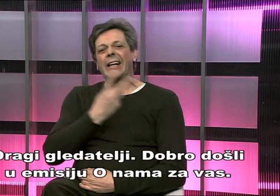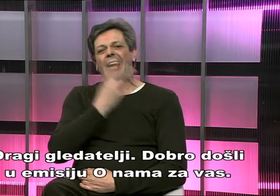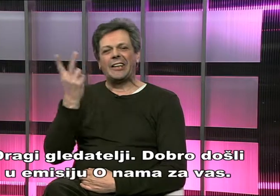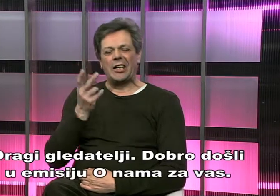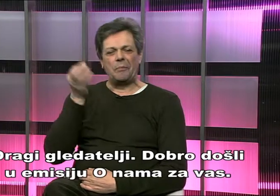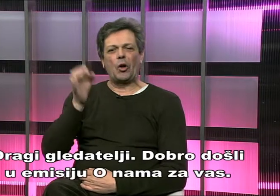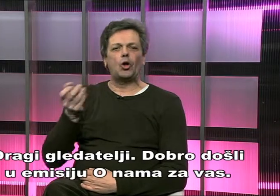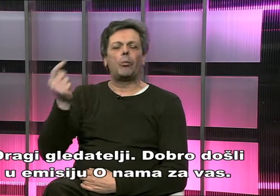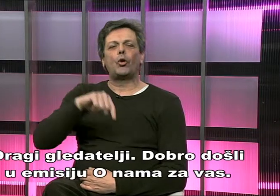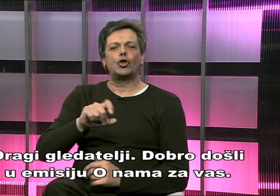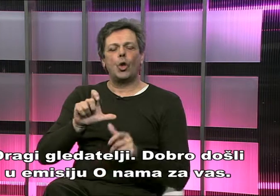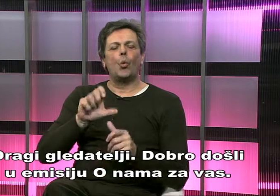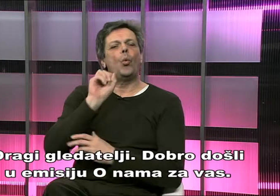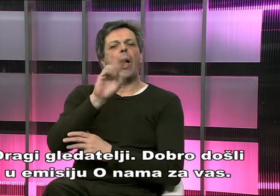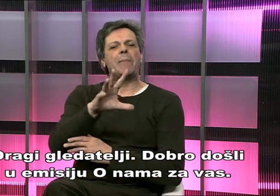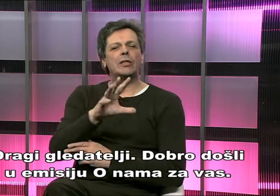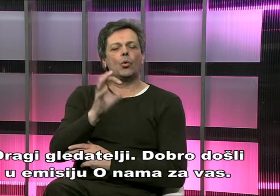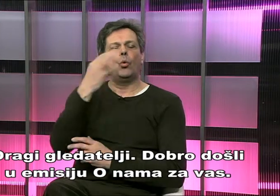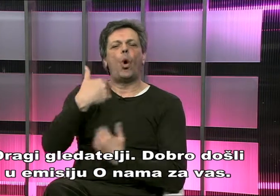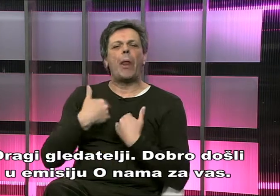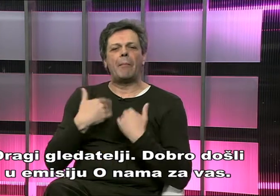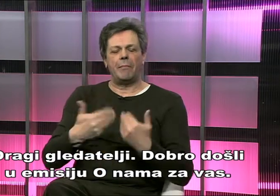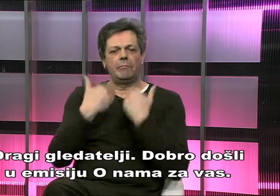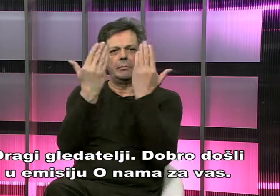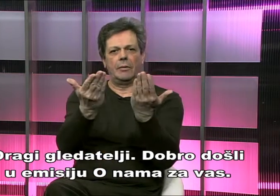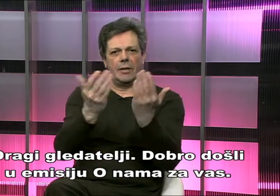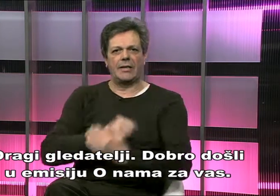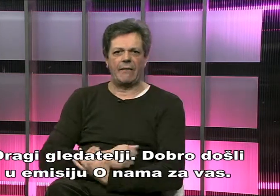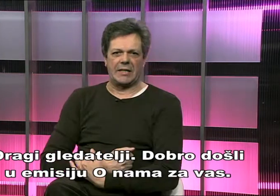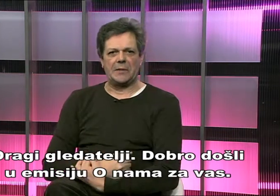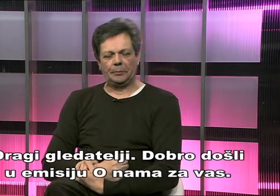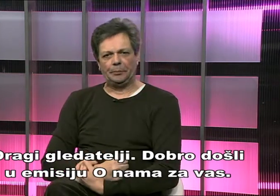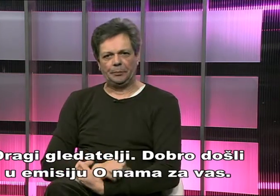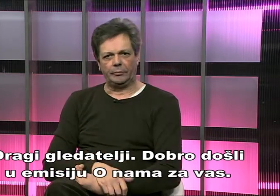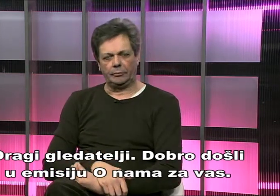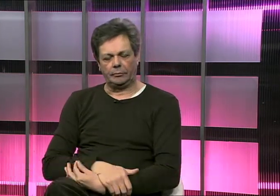Dragi gledatelji, dobrodošli u emisiju O nama za vas.